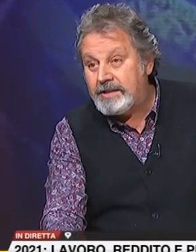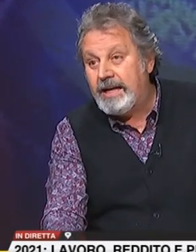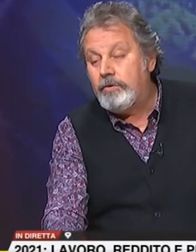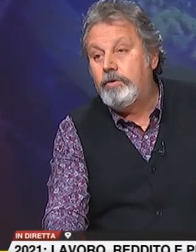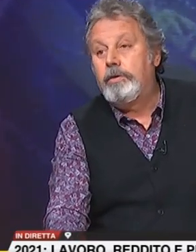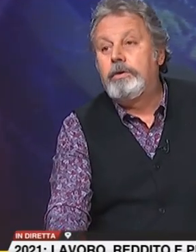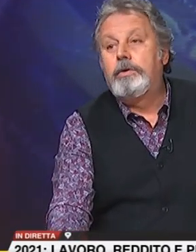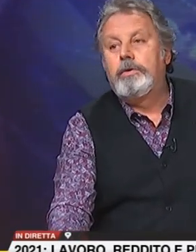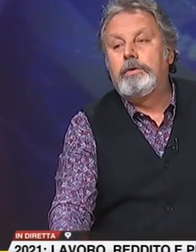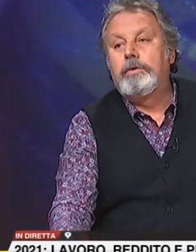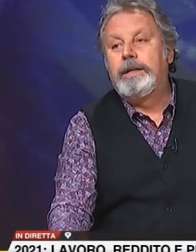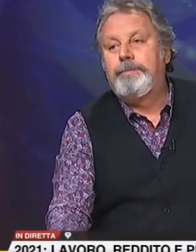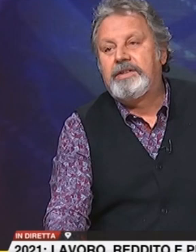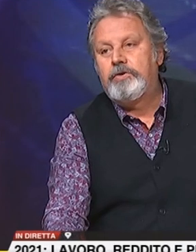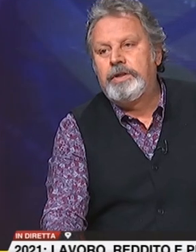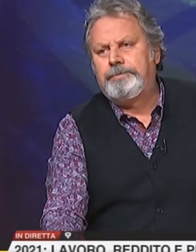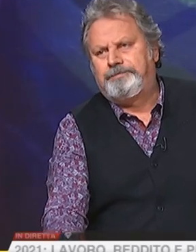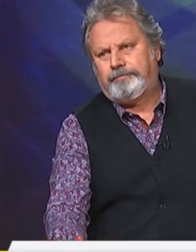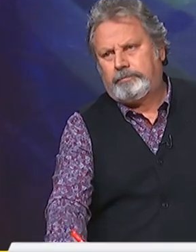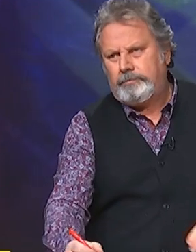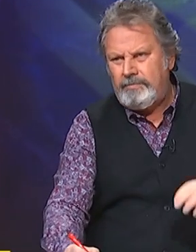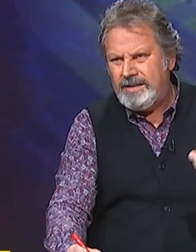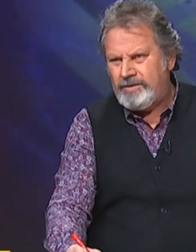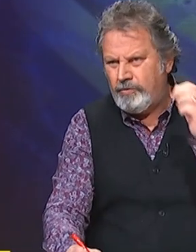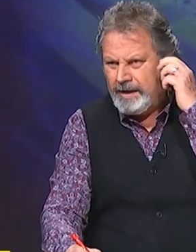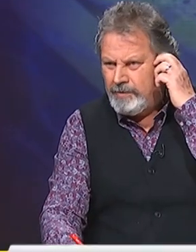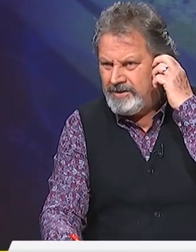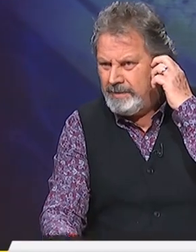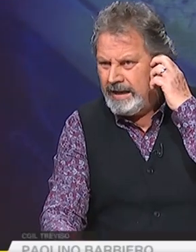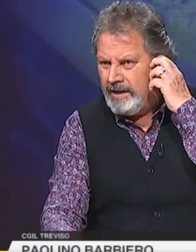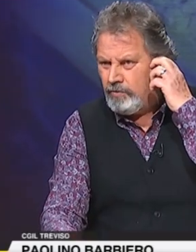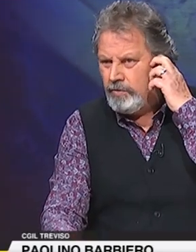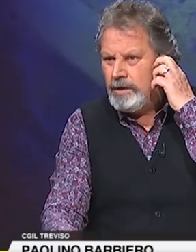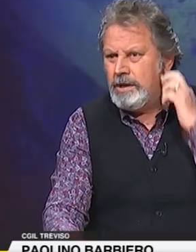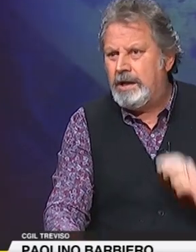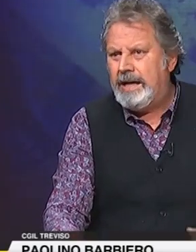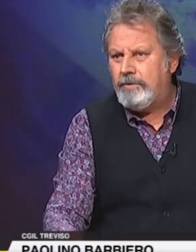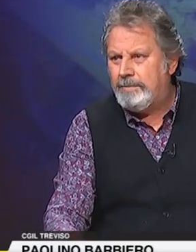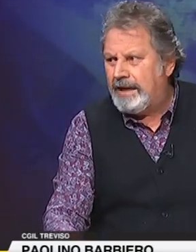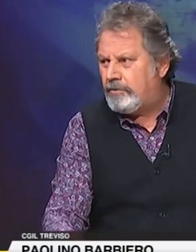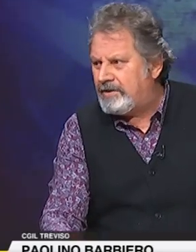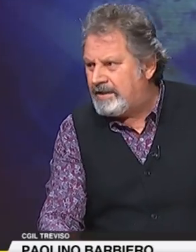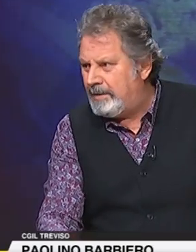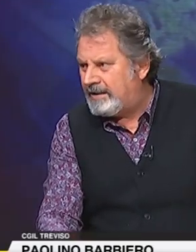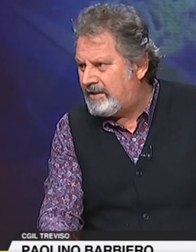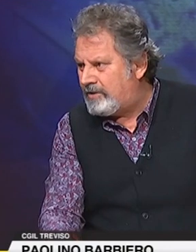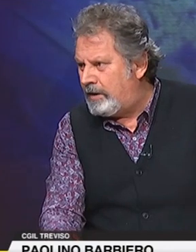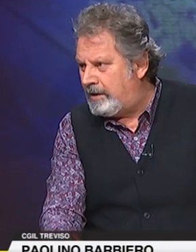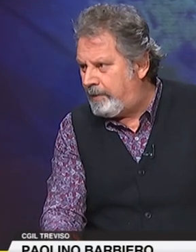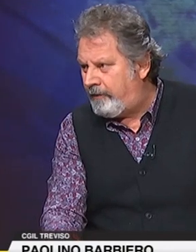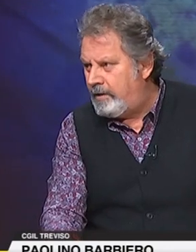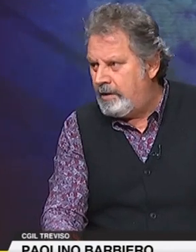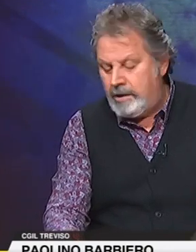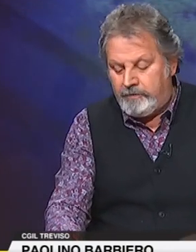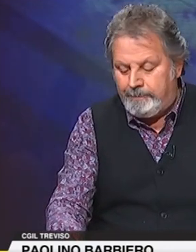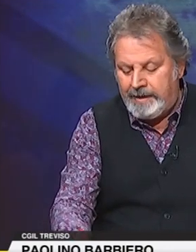di quest'anno le pensioni sopra i 15.000 euro hanno cambiato il sistema di tassazione